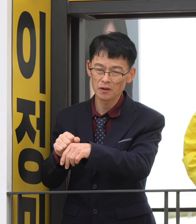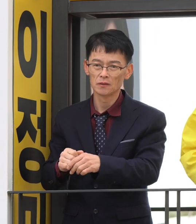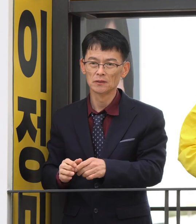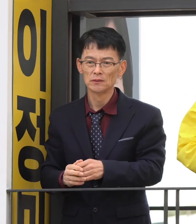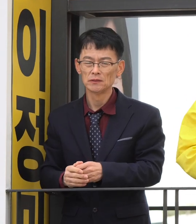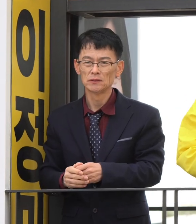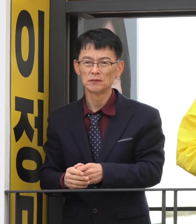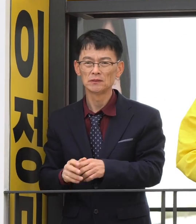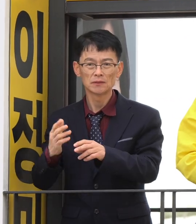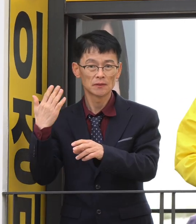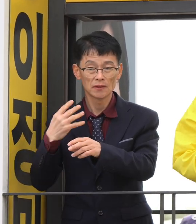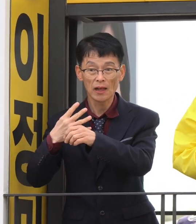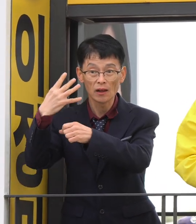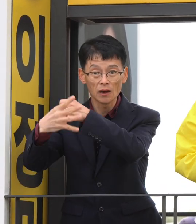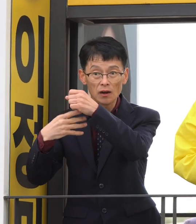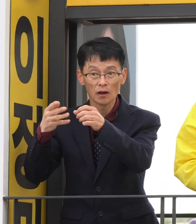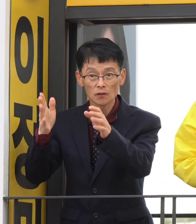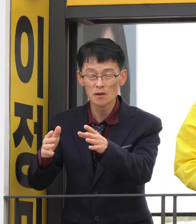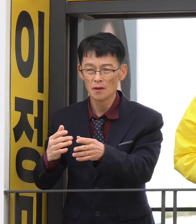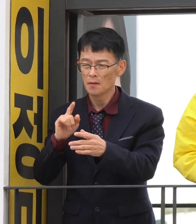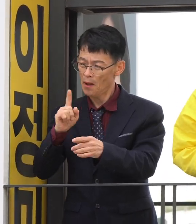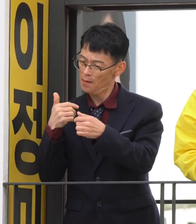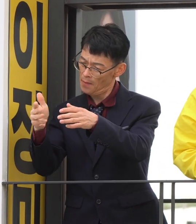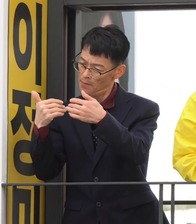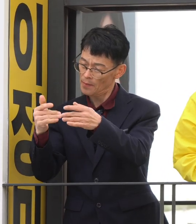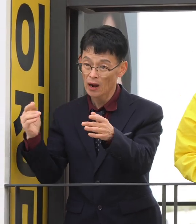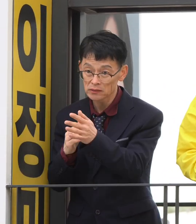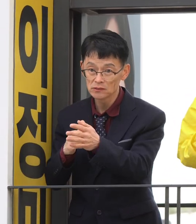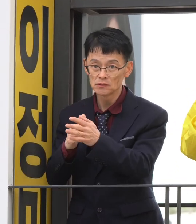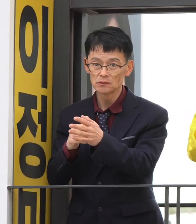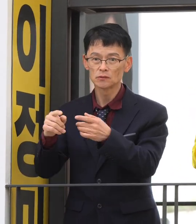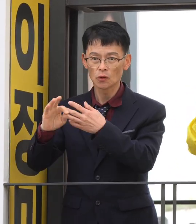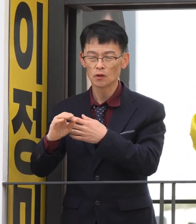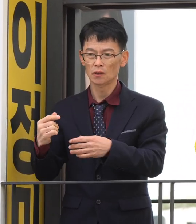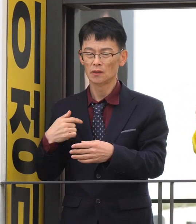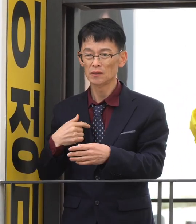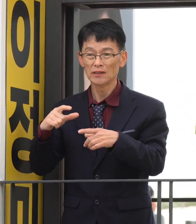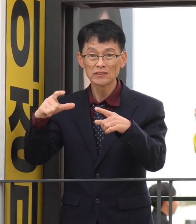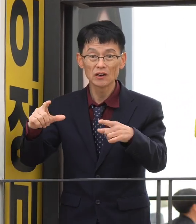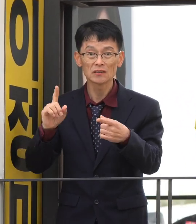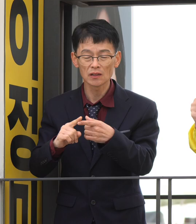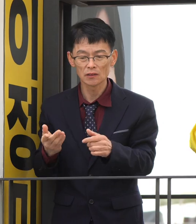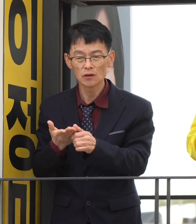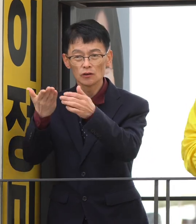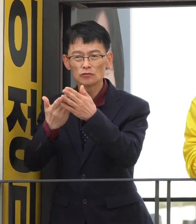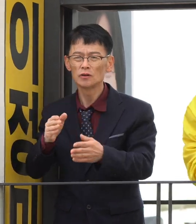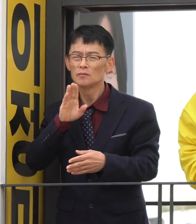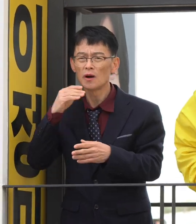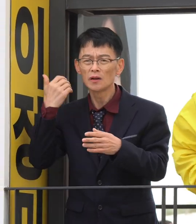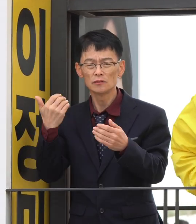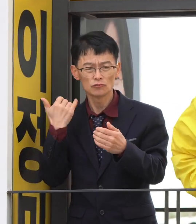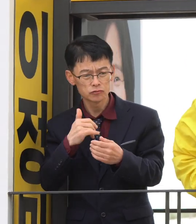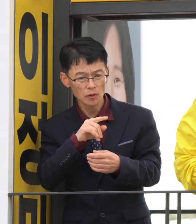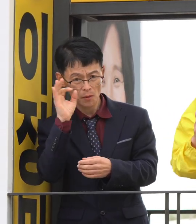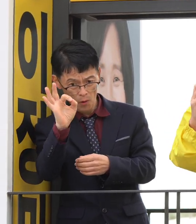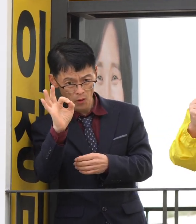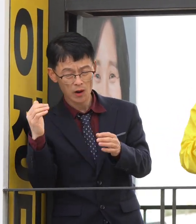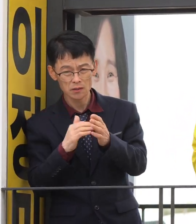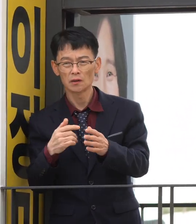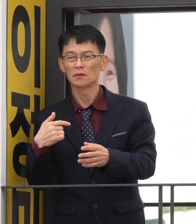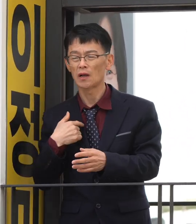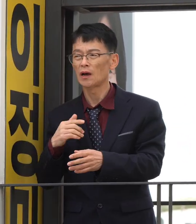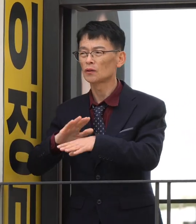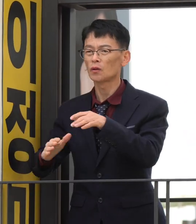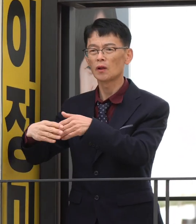슬기롭습니다. 지난 4년 그 막말 정치 속에서도 우리 지역을 키워올 진짜 일꾼이 누군지를 보고